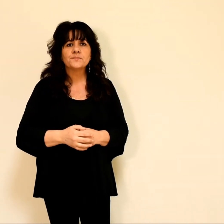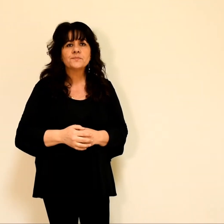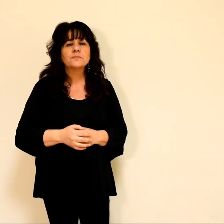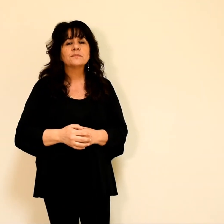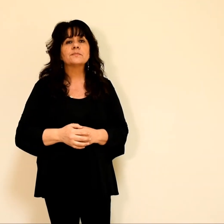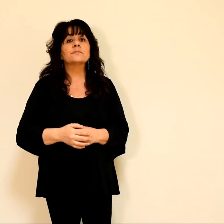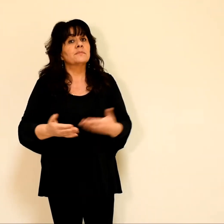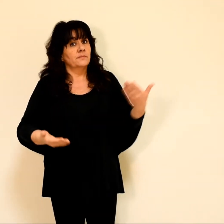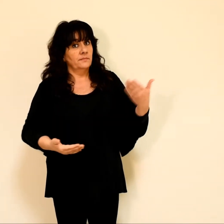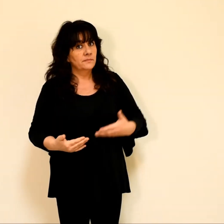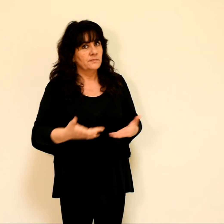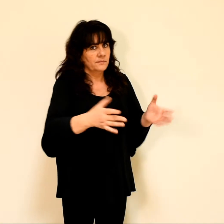Ils lui emportèrent.